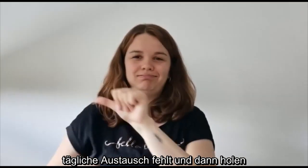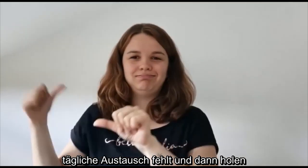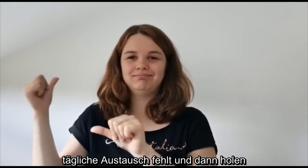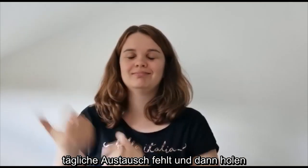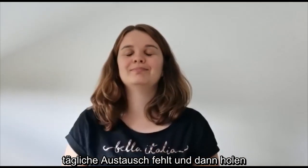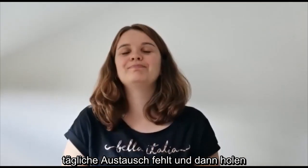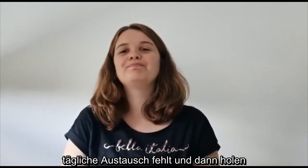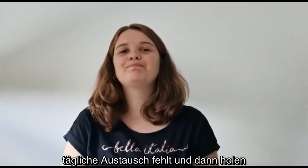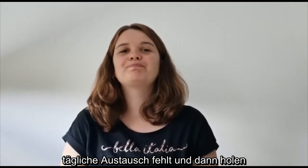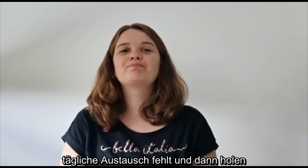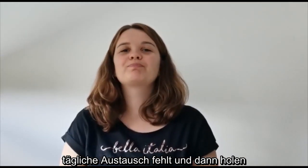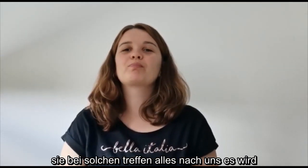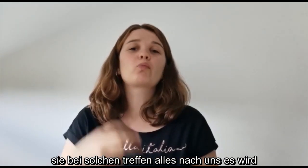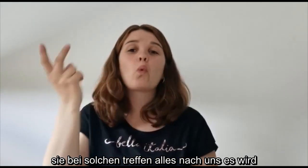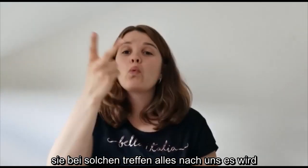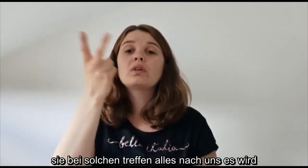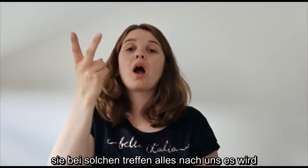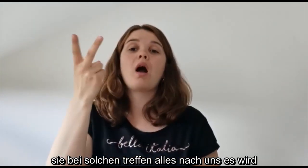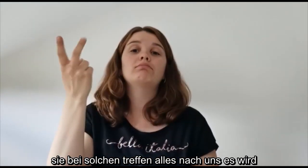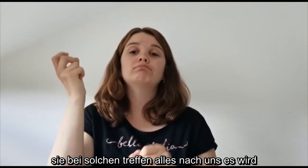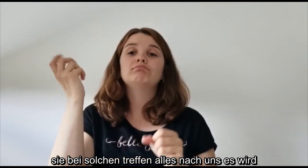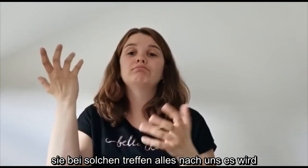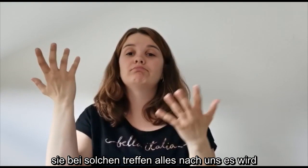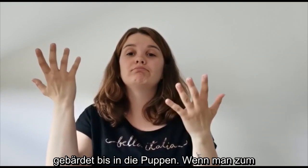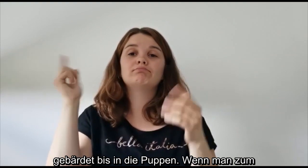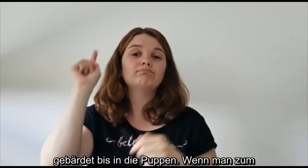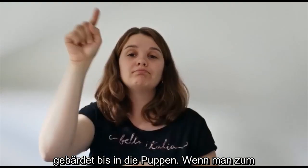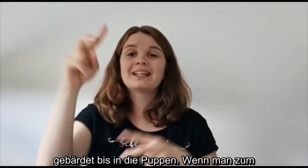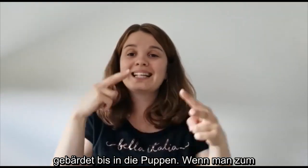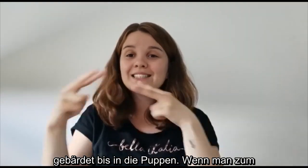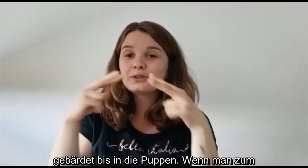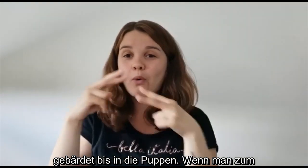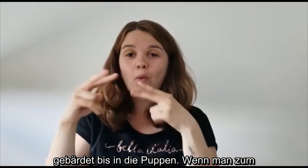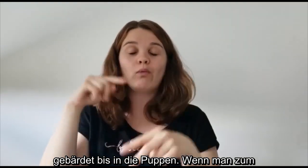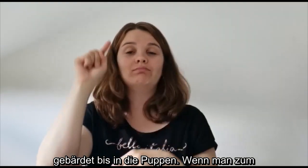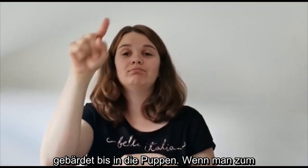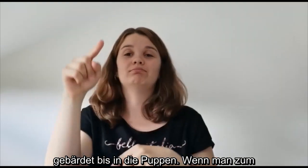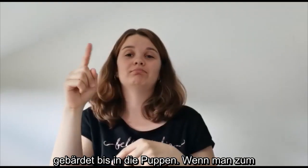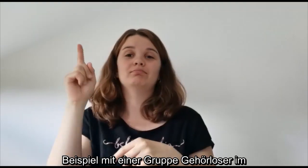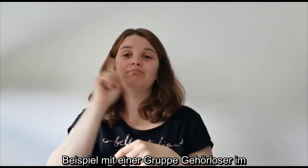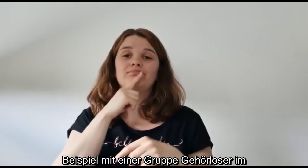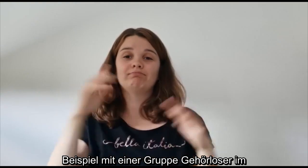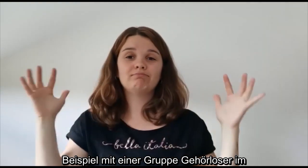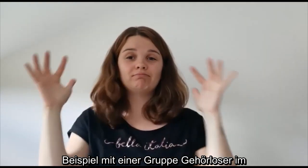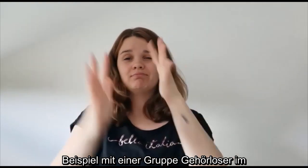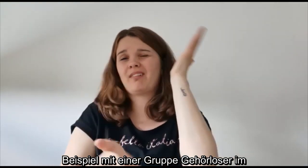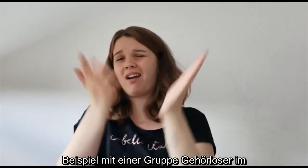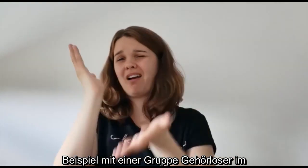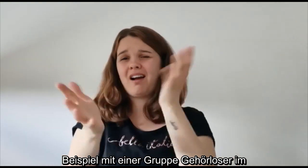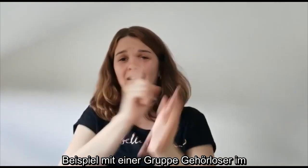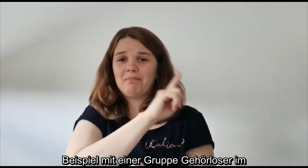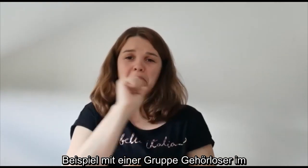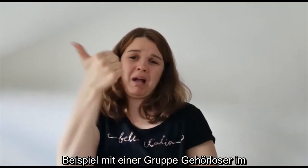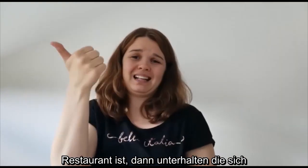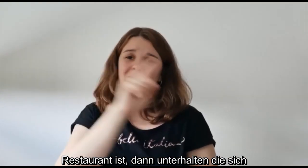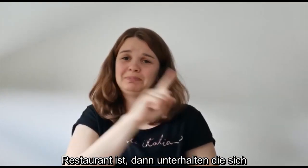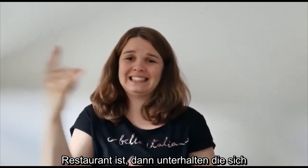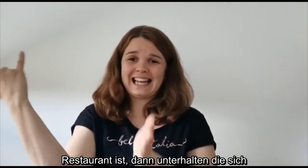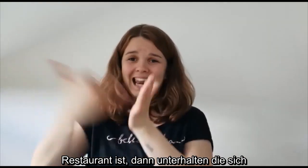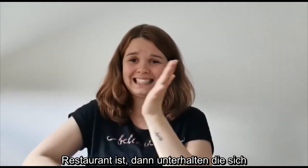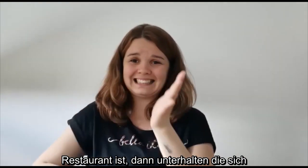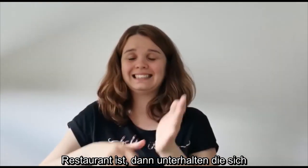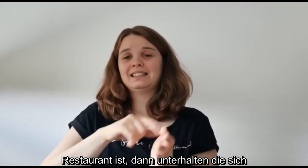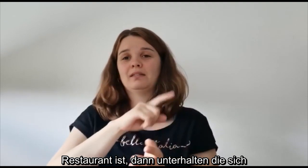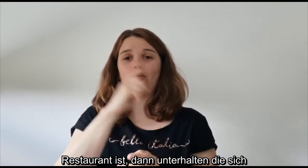tägliche Austausch fehlt Und dann holen sie bei solchen Treffen alles nach Und es wird gebärdet bis in die Puppen Wenn man zum Beispiel mit einer Gruppe Gehörloser im